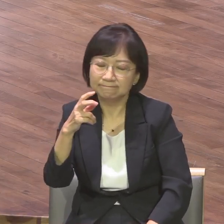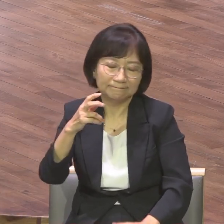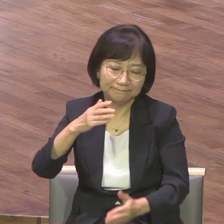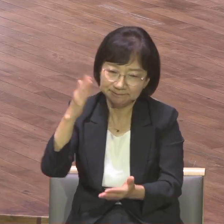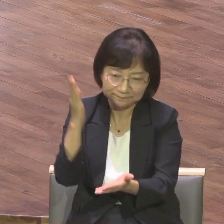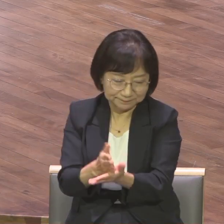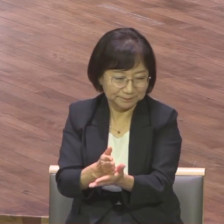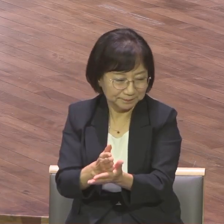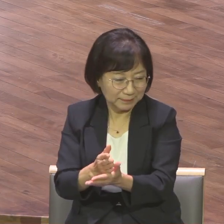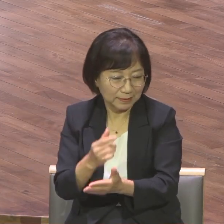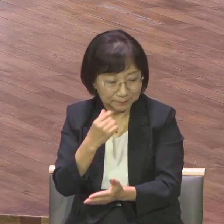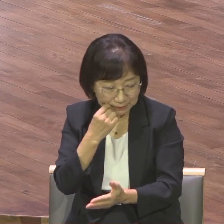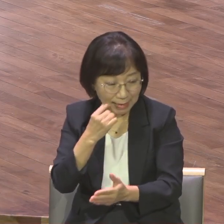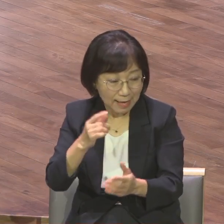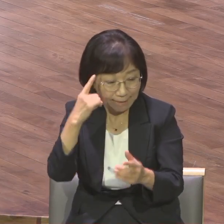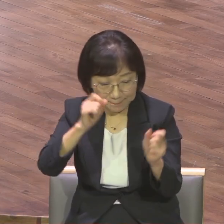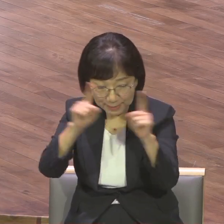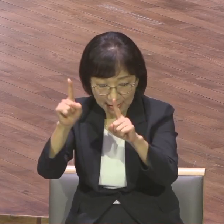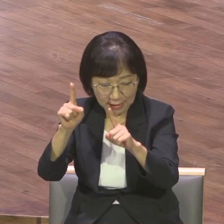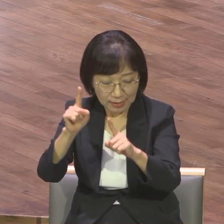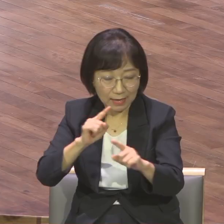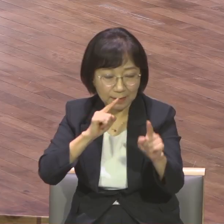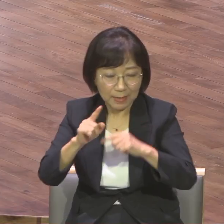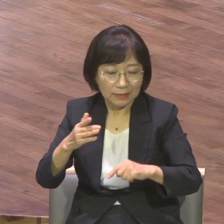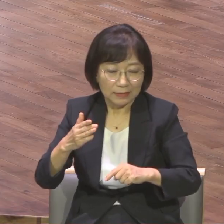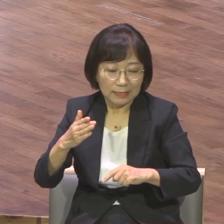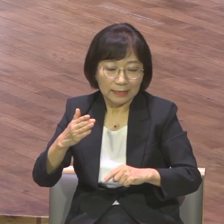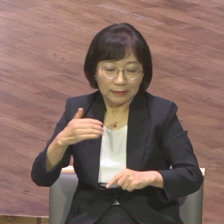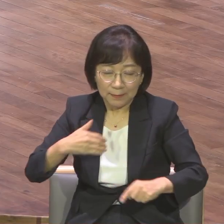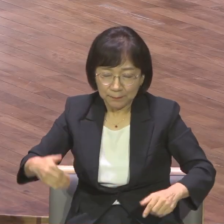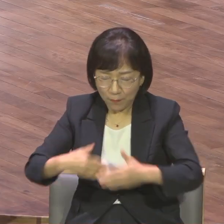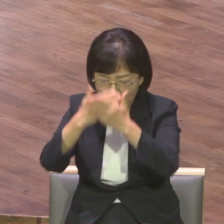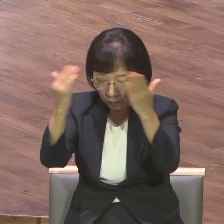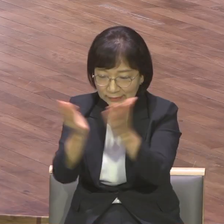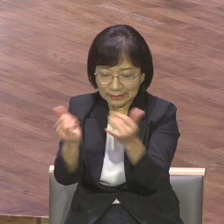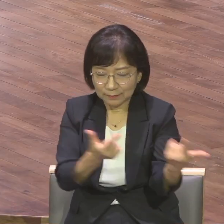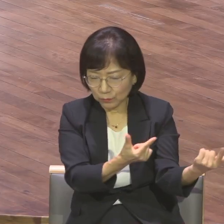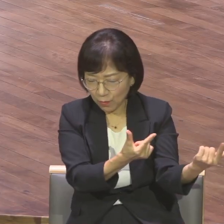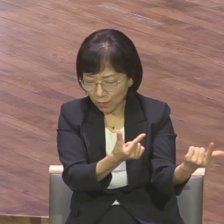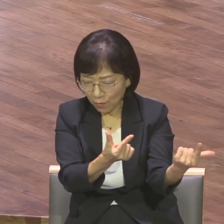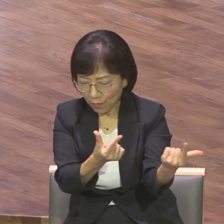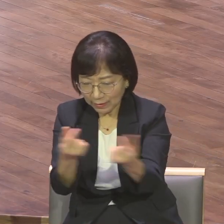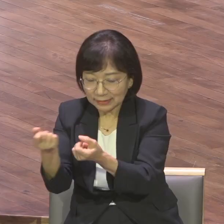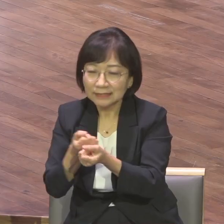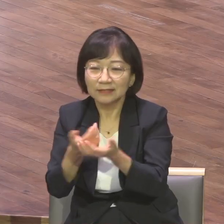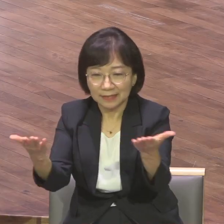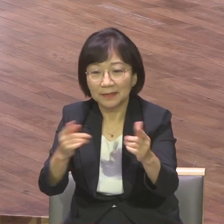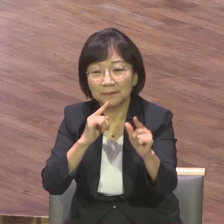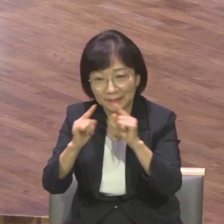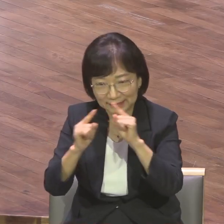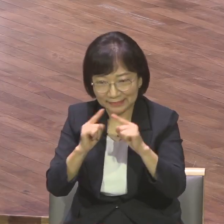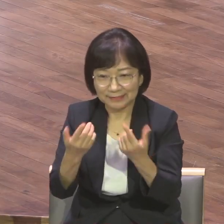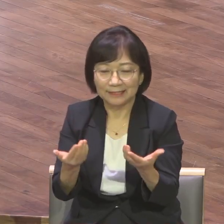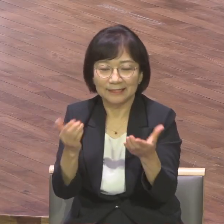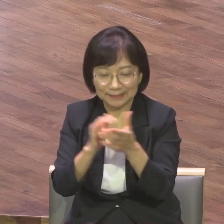깨어있으라. 내가 너희에게 하는 이 말은 모든 사람에게 하는 말이니라 하시니라. 아멘.